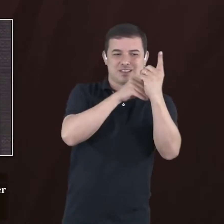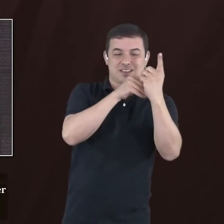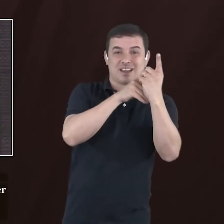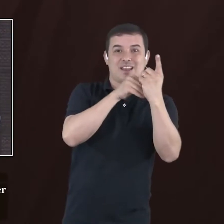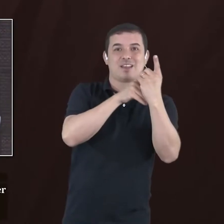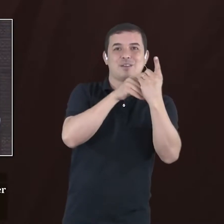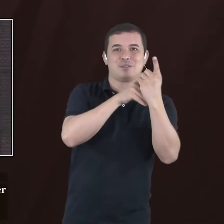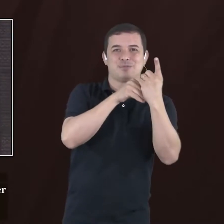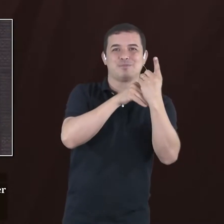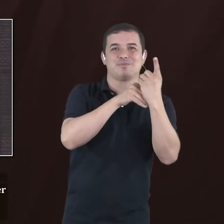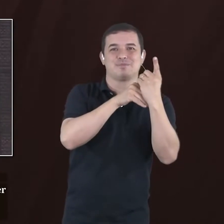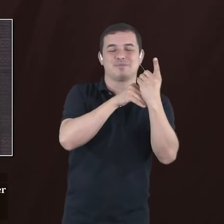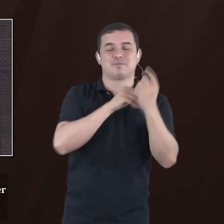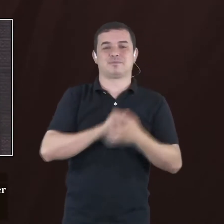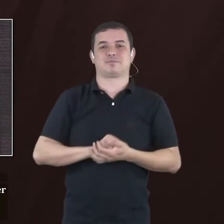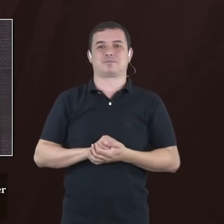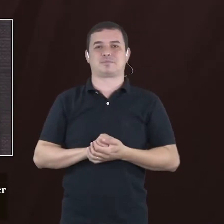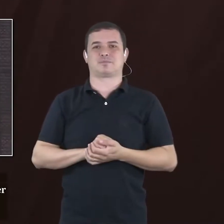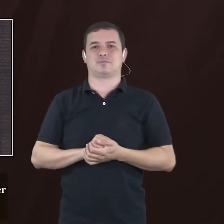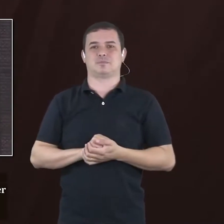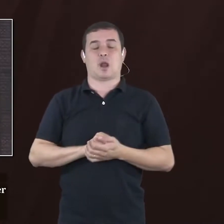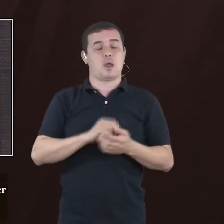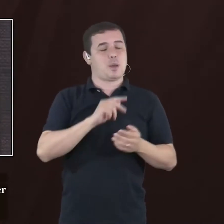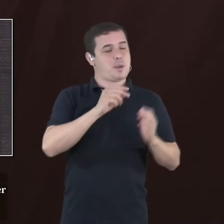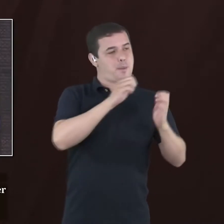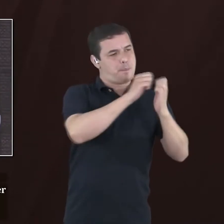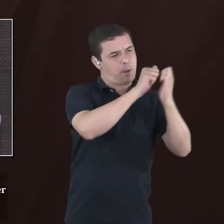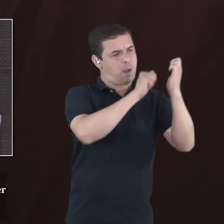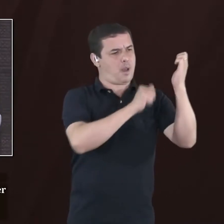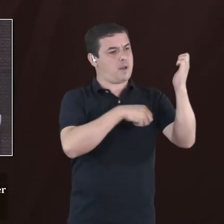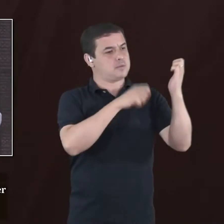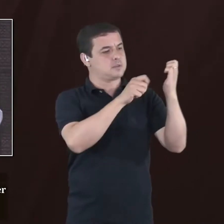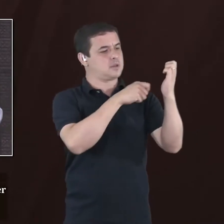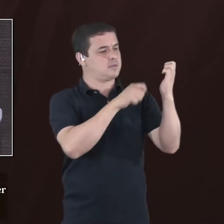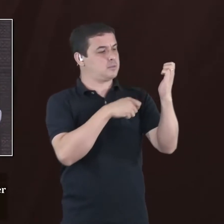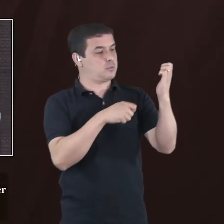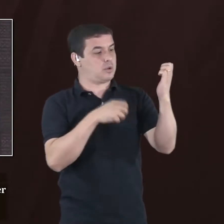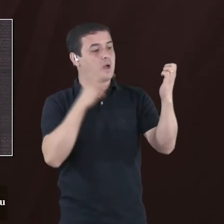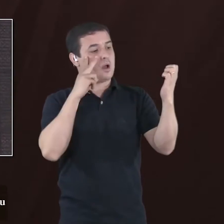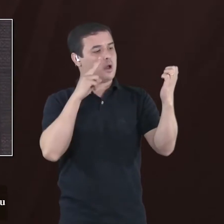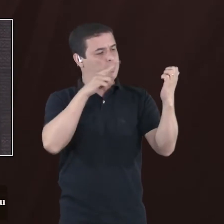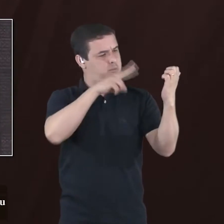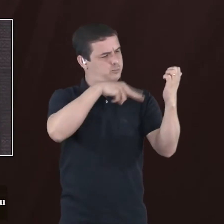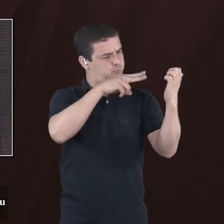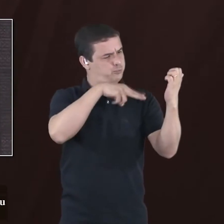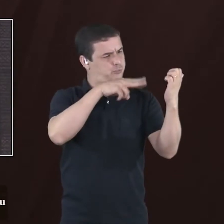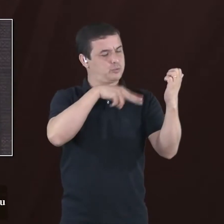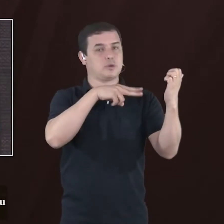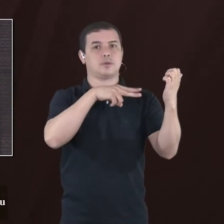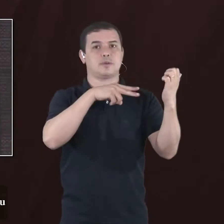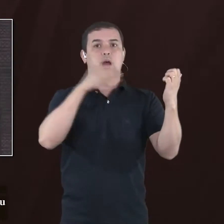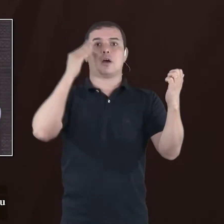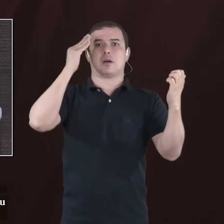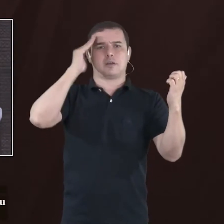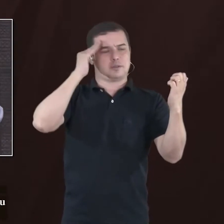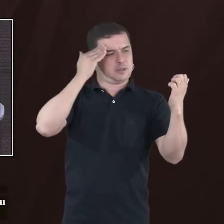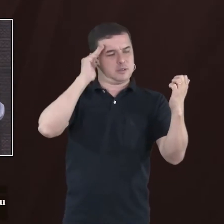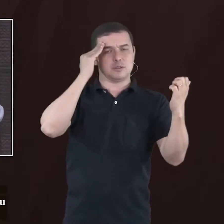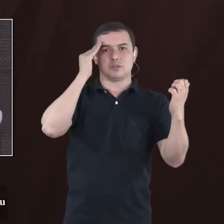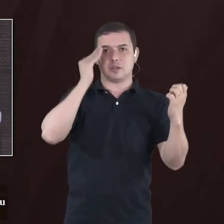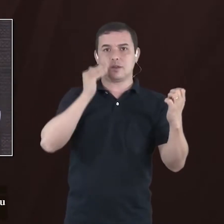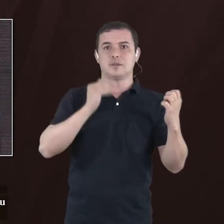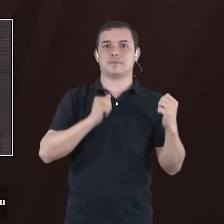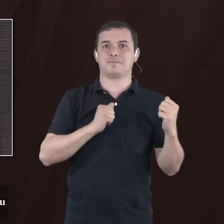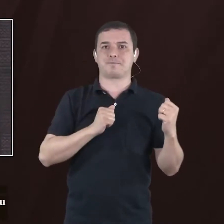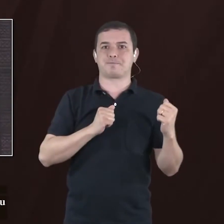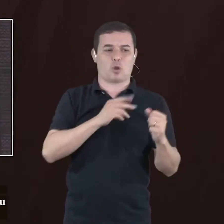conforme escrevi há pouco resumidamente, pelo que quando ledes, podeis compreender o meu discernimento